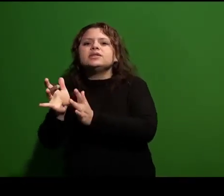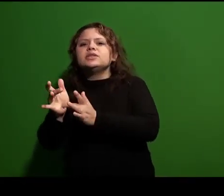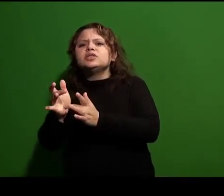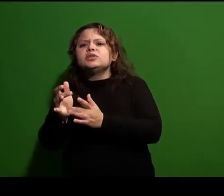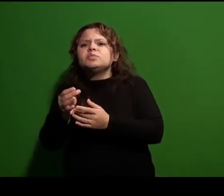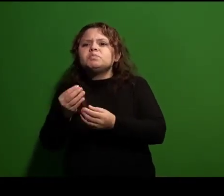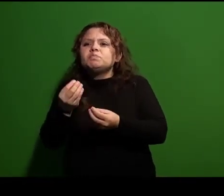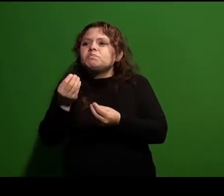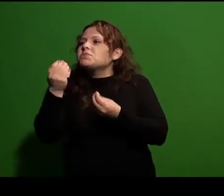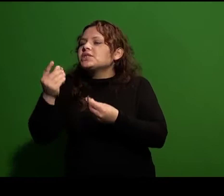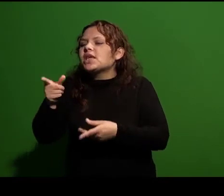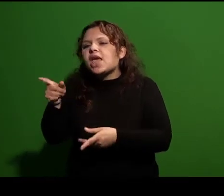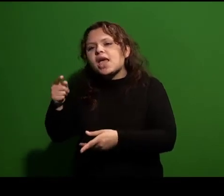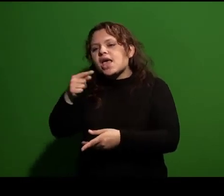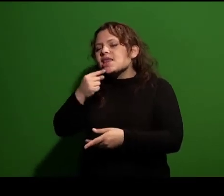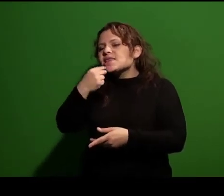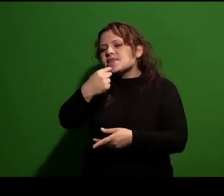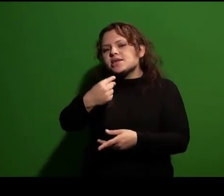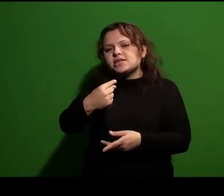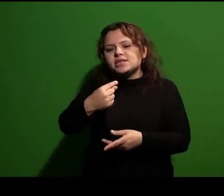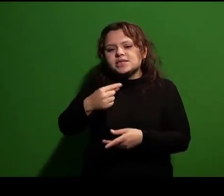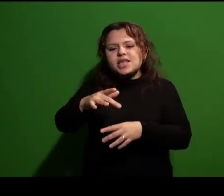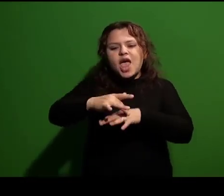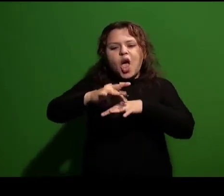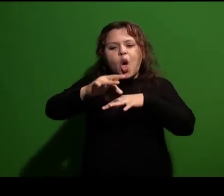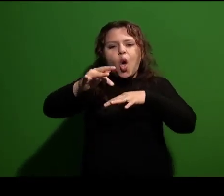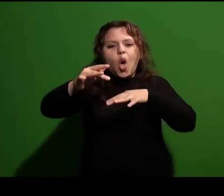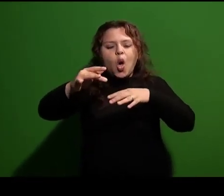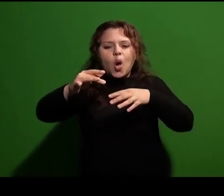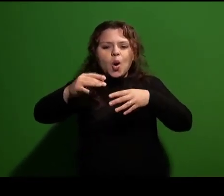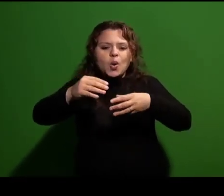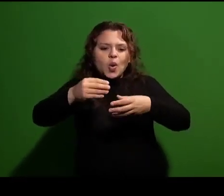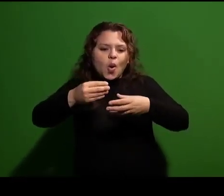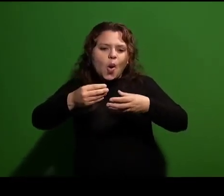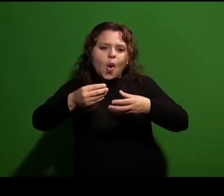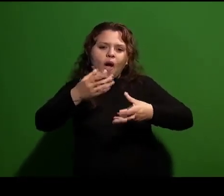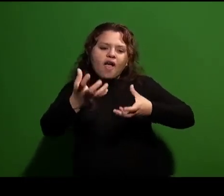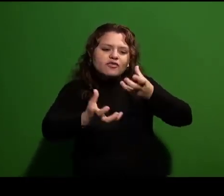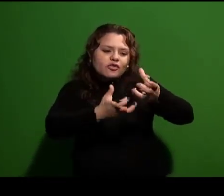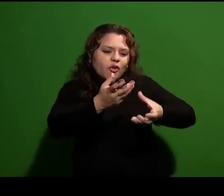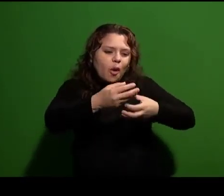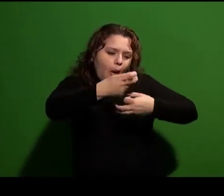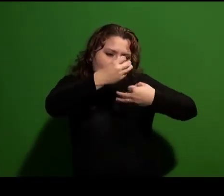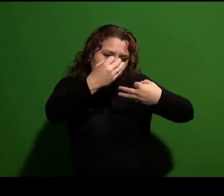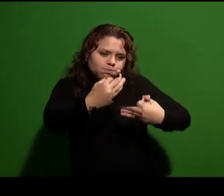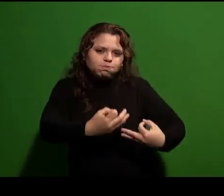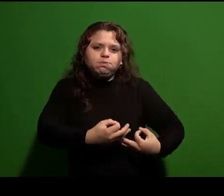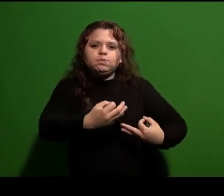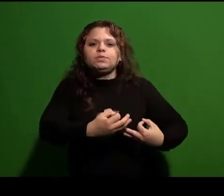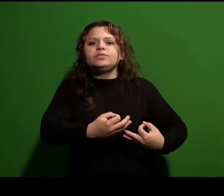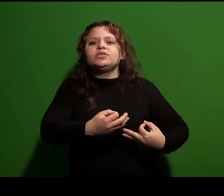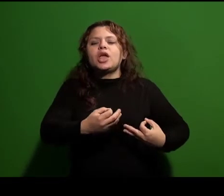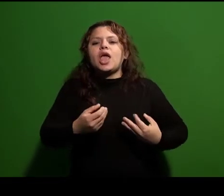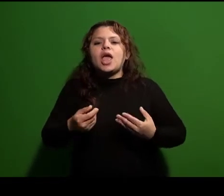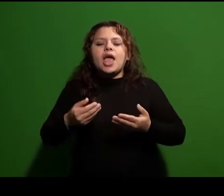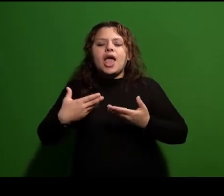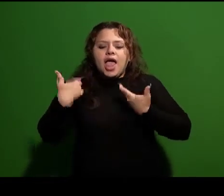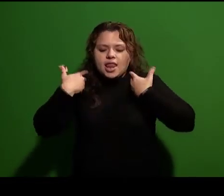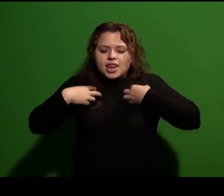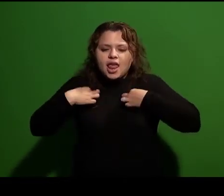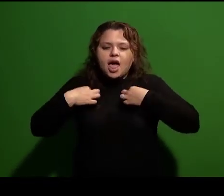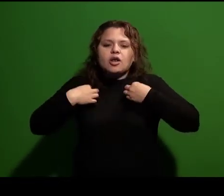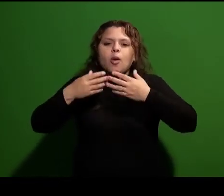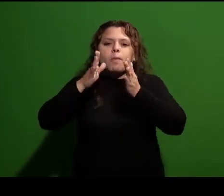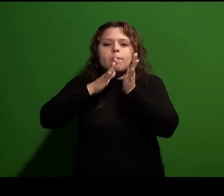19. ¿Qué quiere decir Jesús cuando habla de oro refinado en fuego, de estar vestido de vestiduras